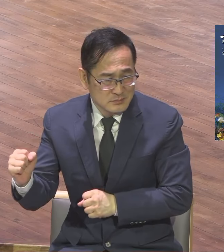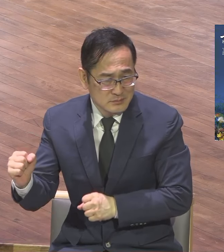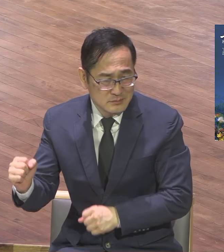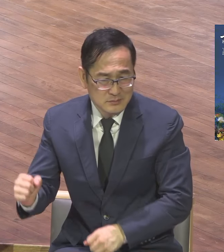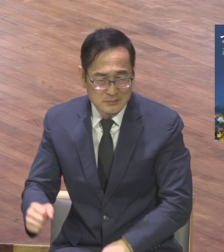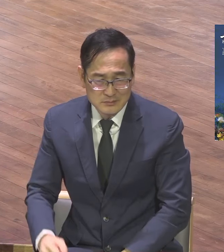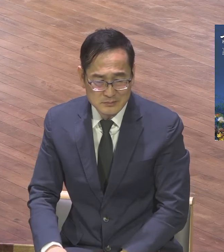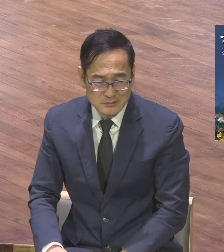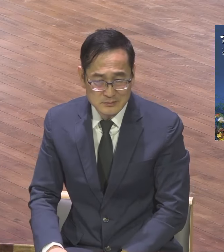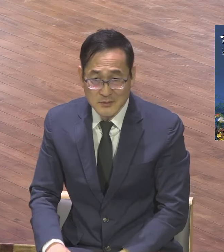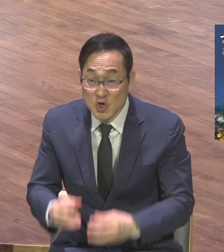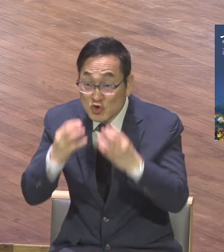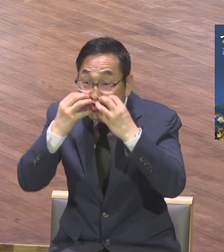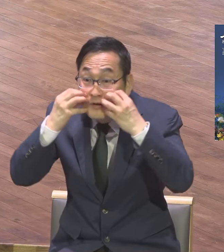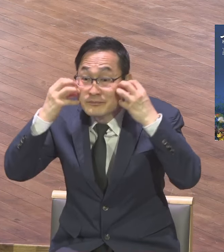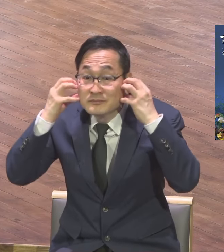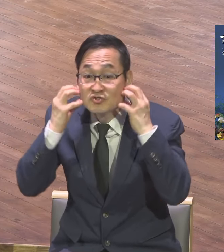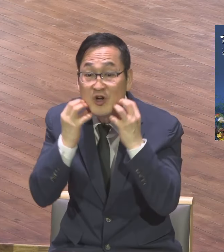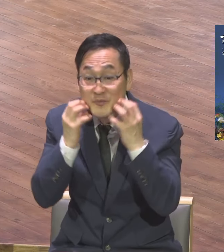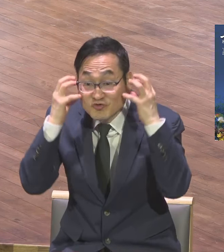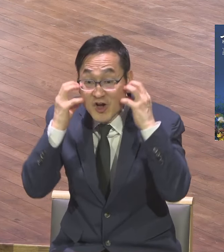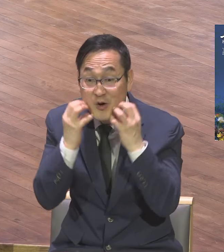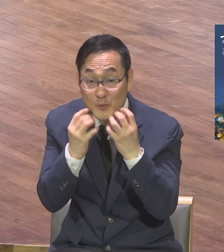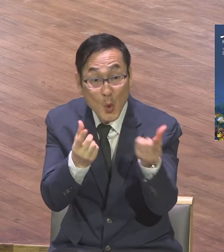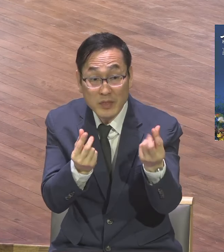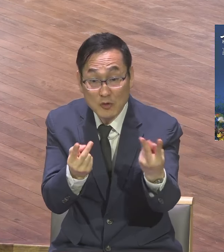수염이 둘 다 수염이 다 났어요.